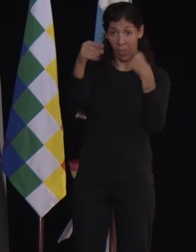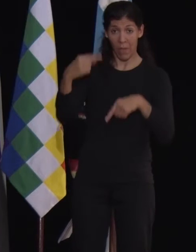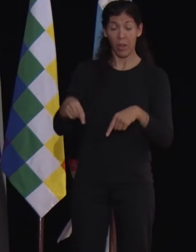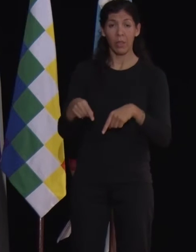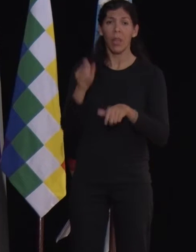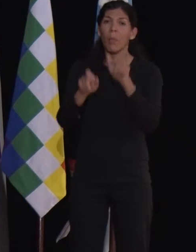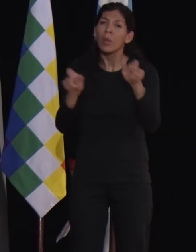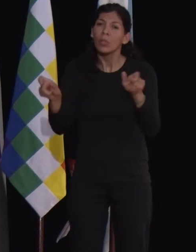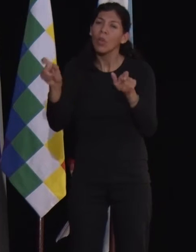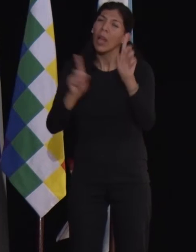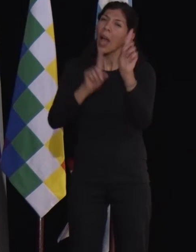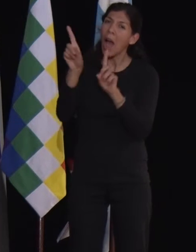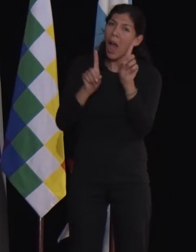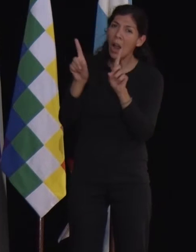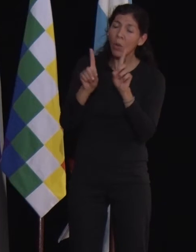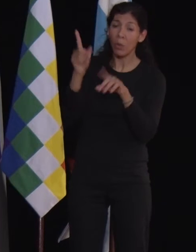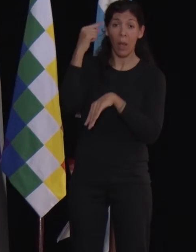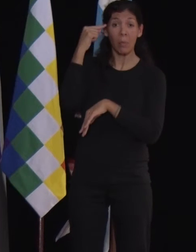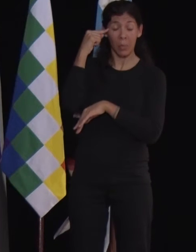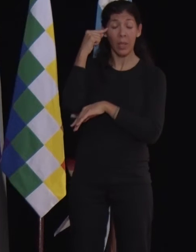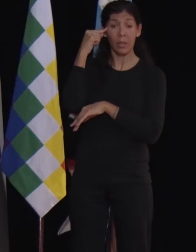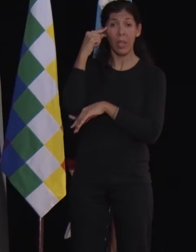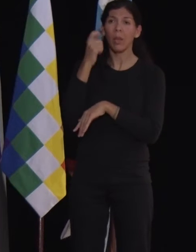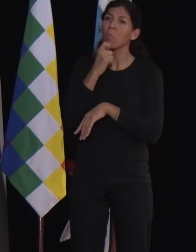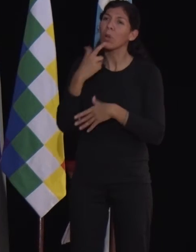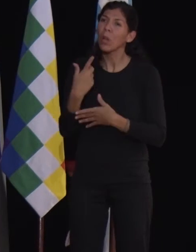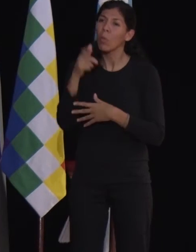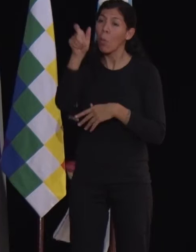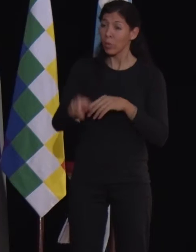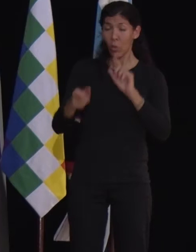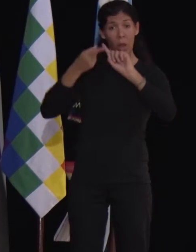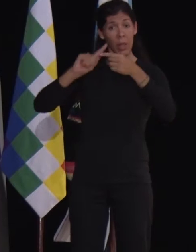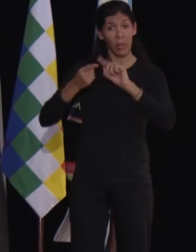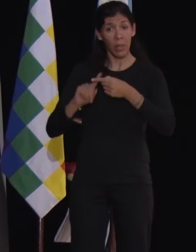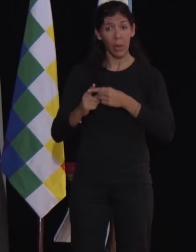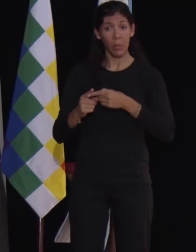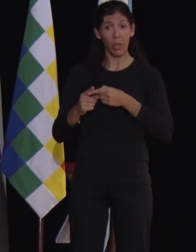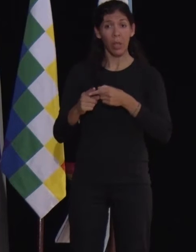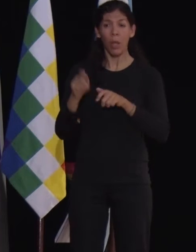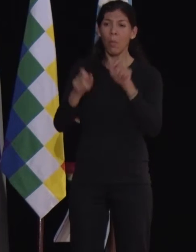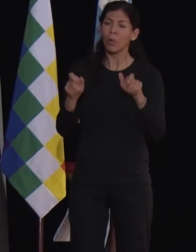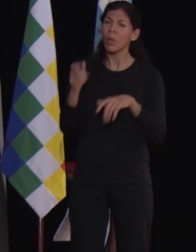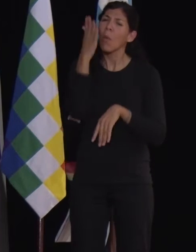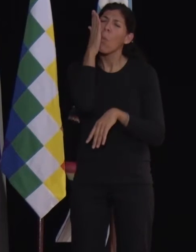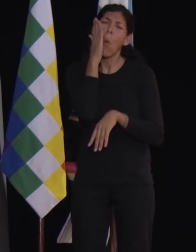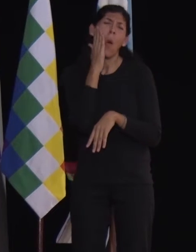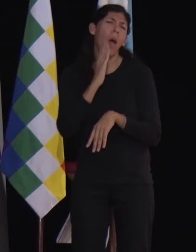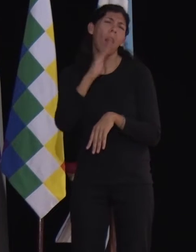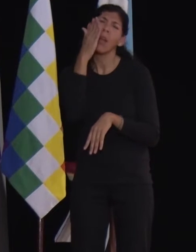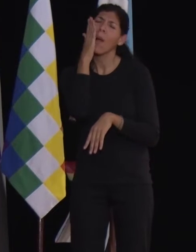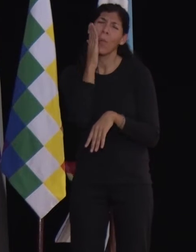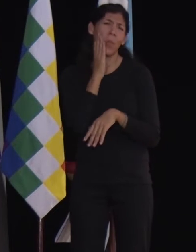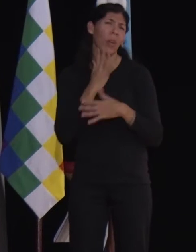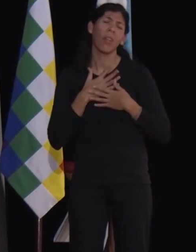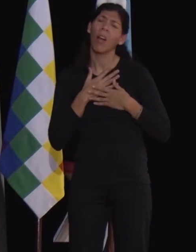personas por desconocimiento creen que por ejemplo los intérpretes somos personas muy muy muy bondadosas y almas caritativas